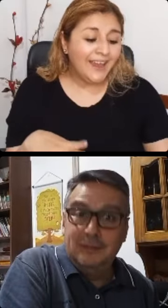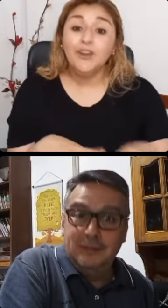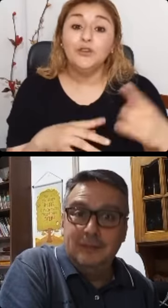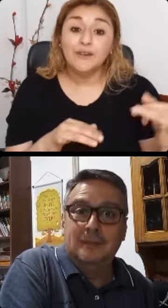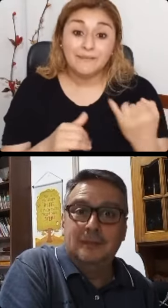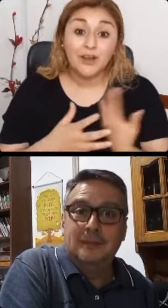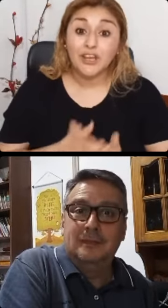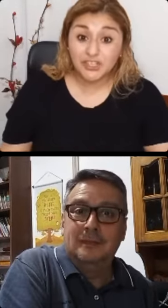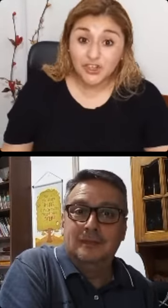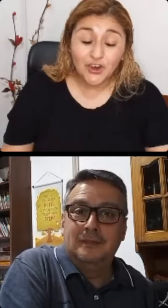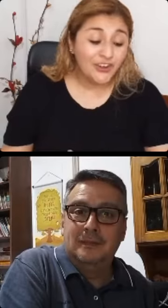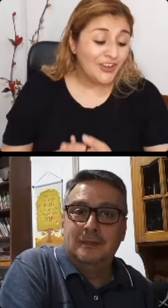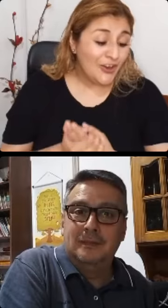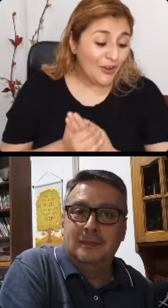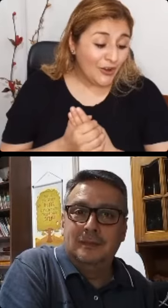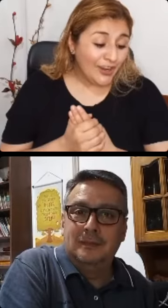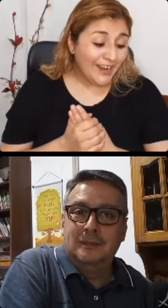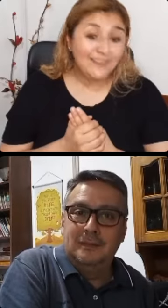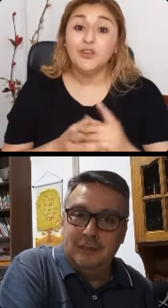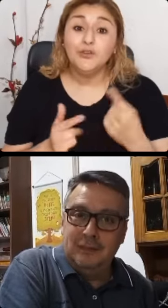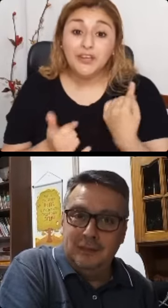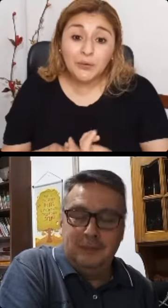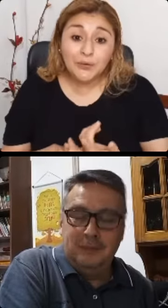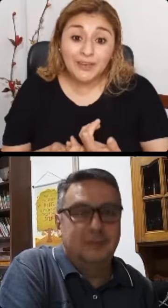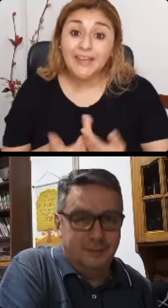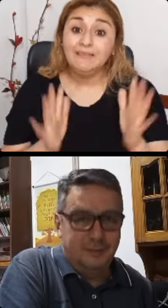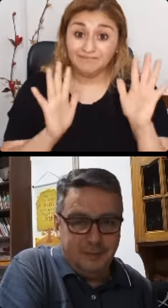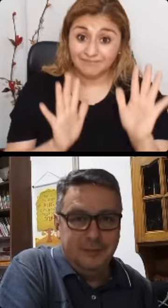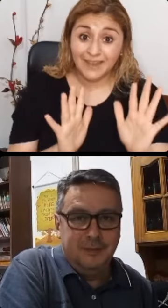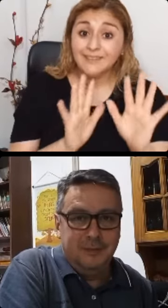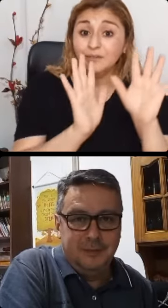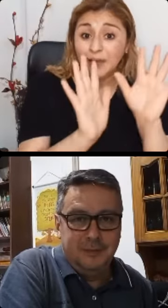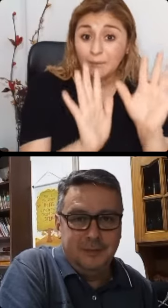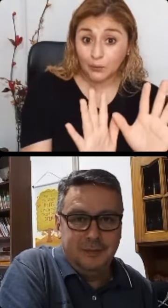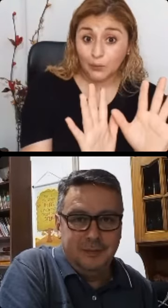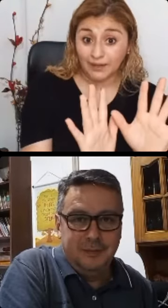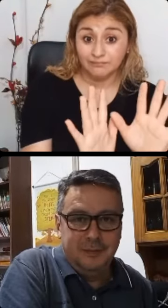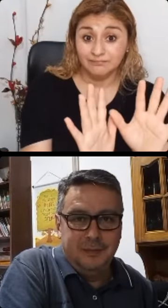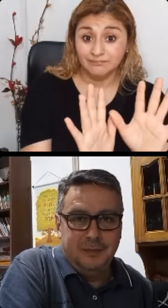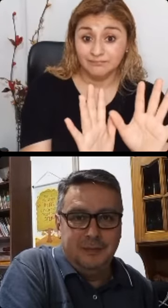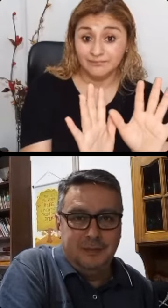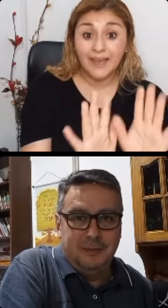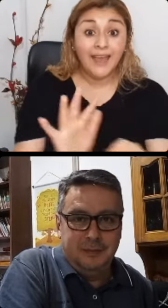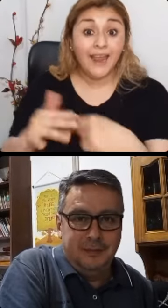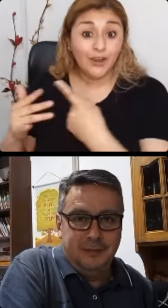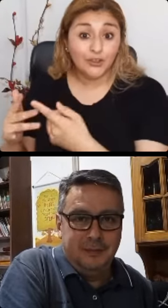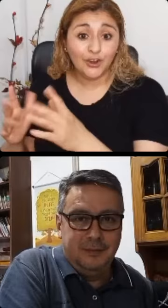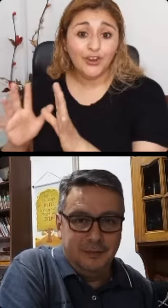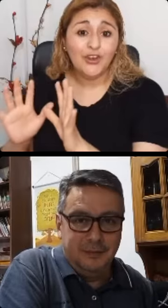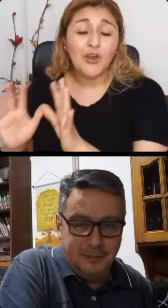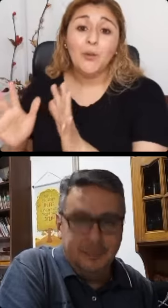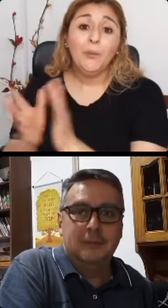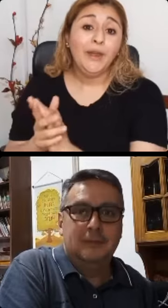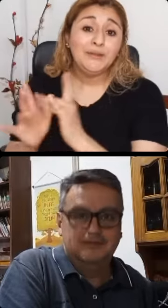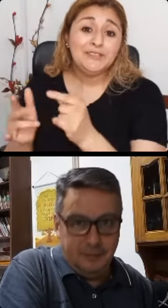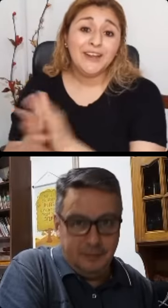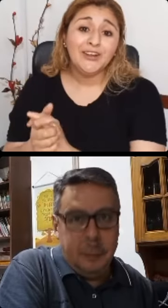que el otro lo hace mejor que yo, con el soy un inútil, esa es una postura, el otro